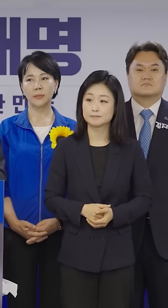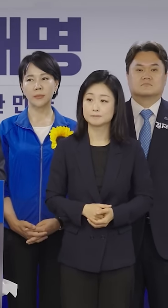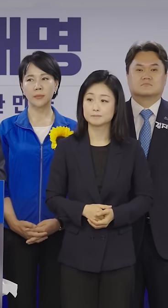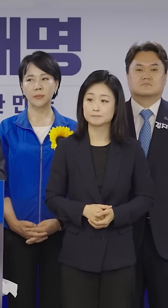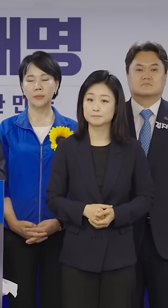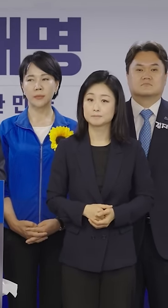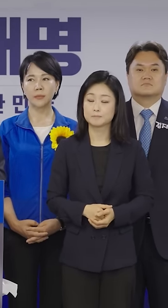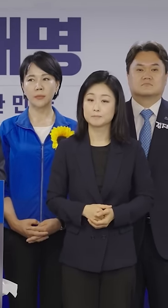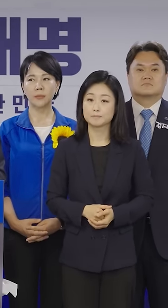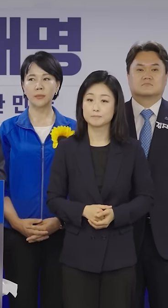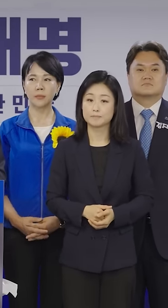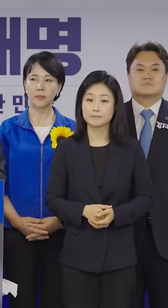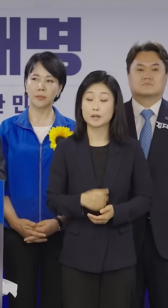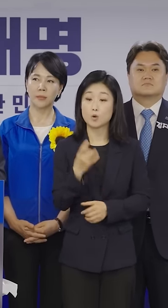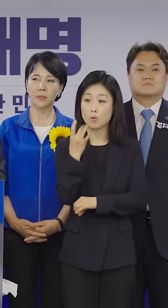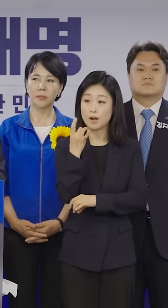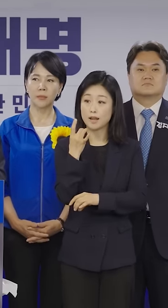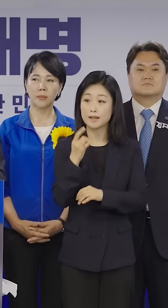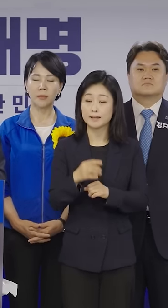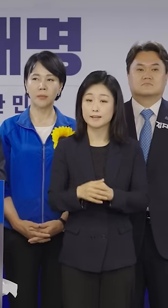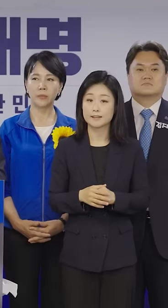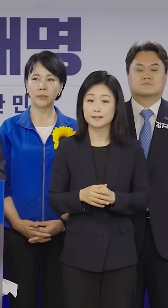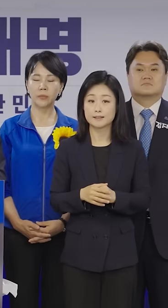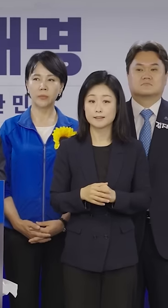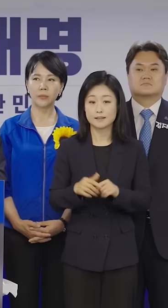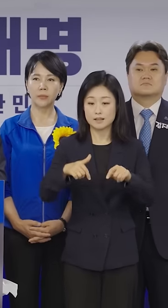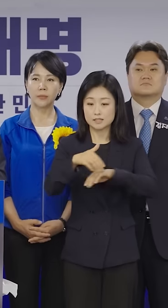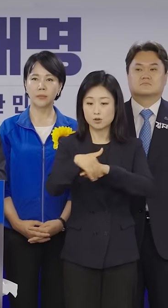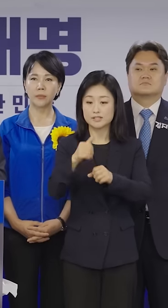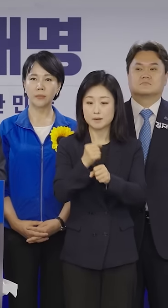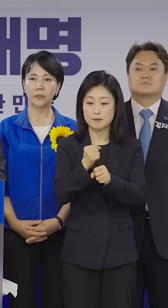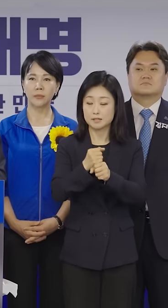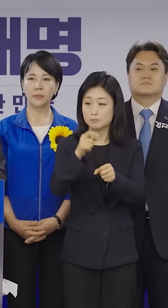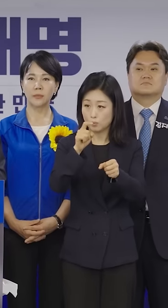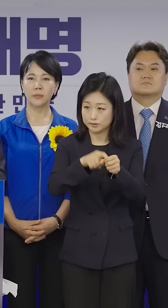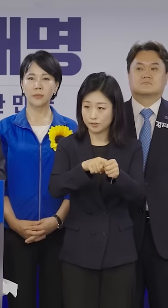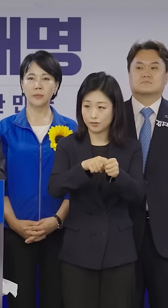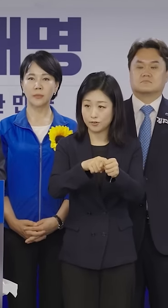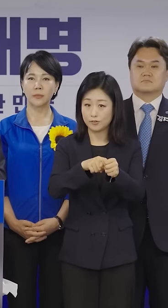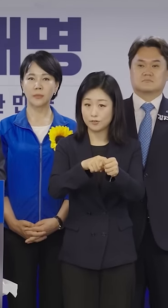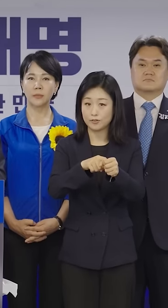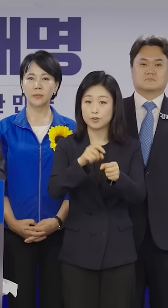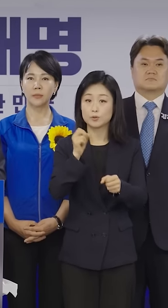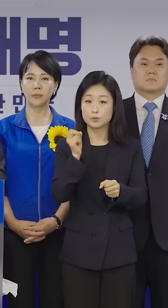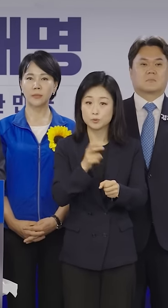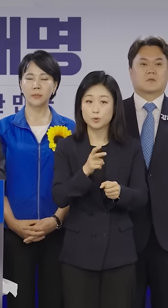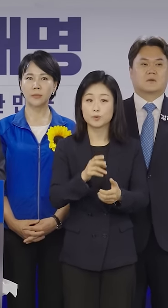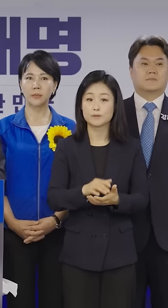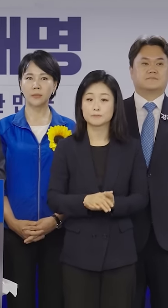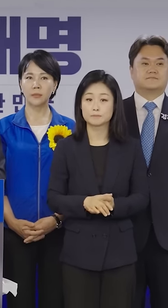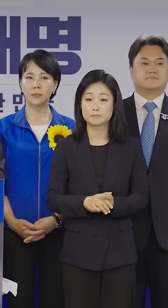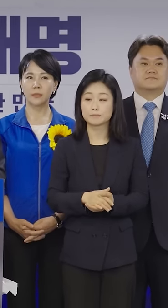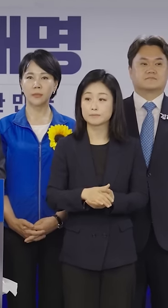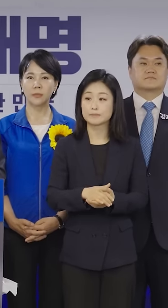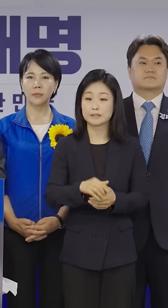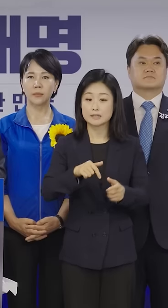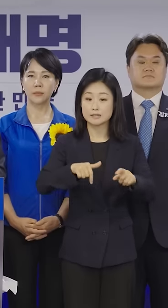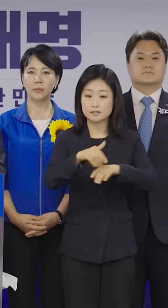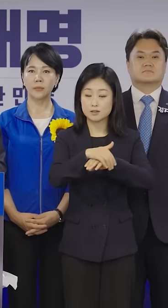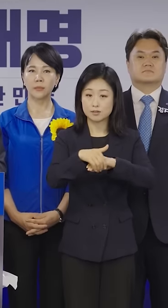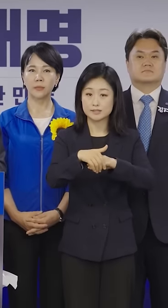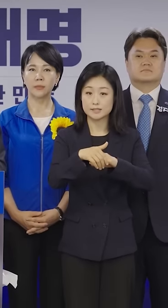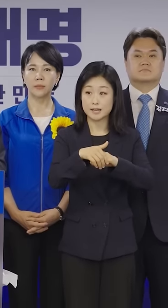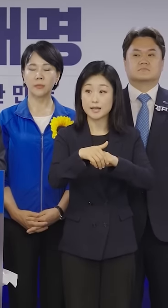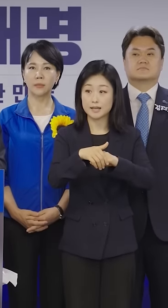제도의 당초 목표, 목적, 또 그러나 또 한편으로 제도가 가지고